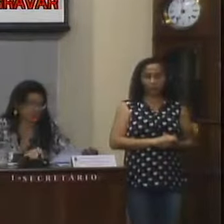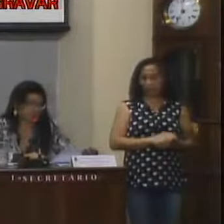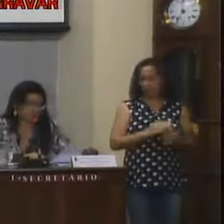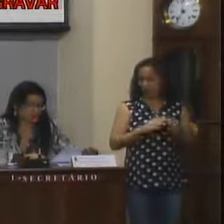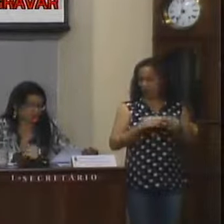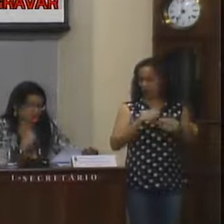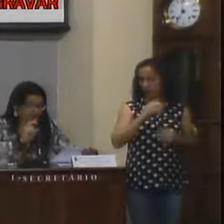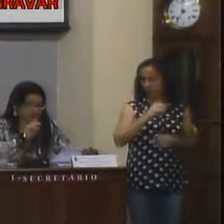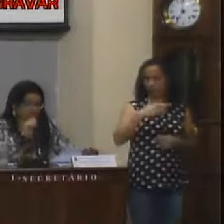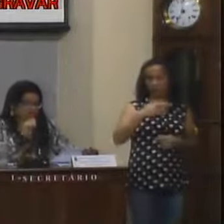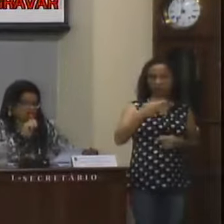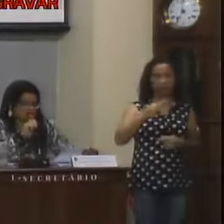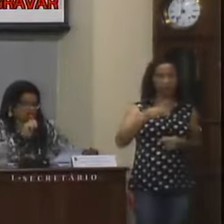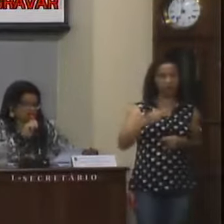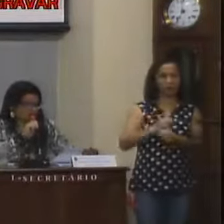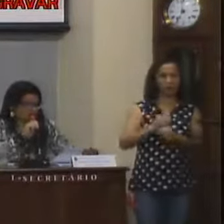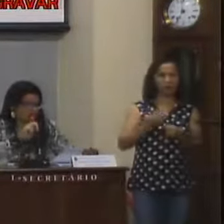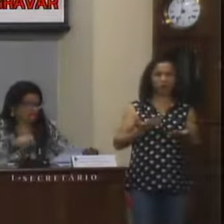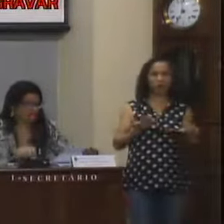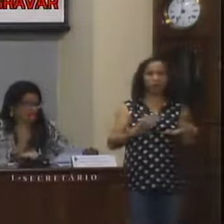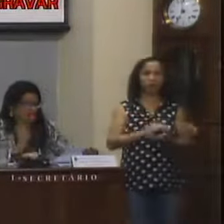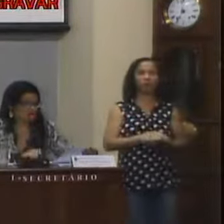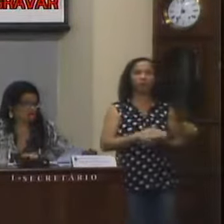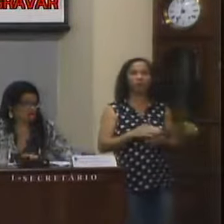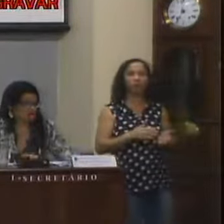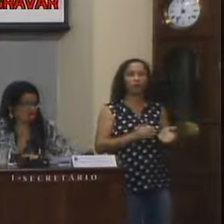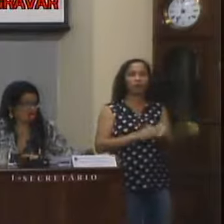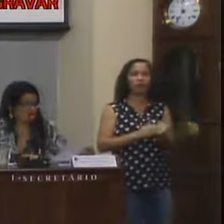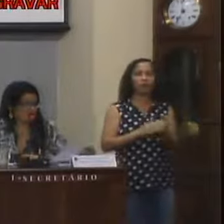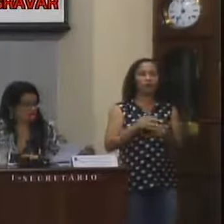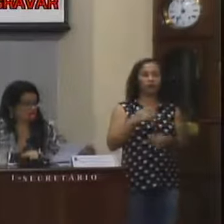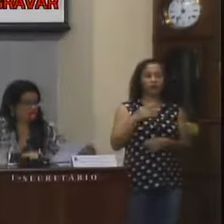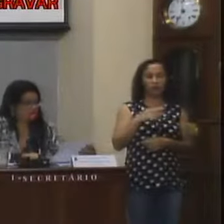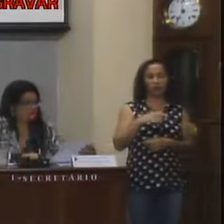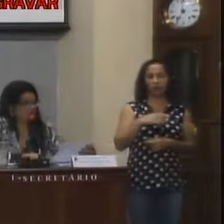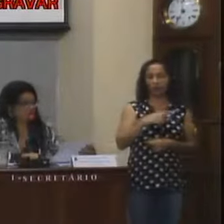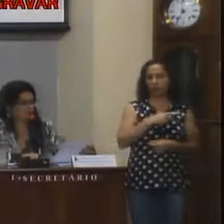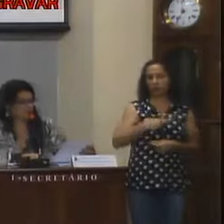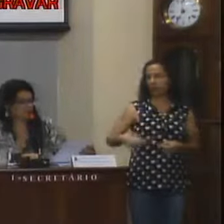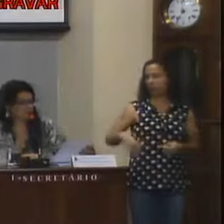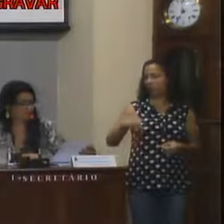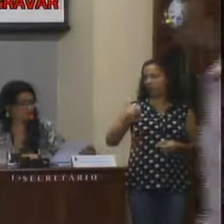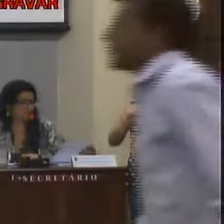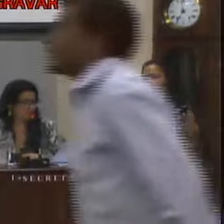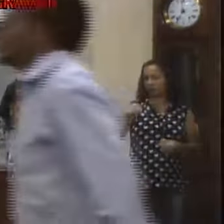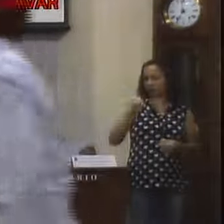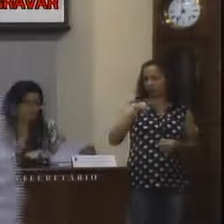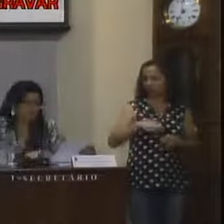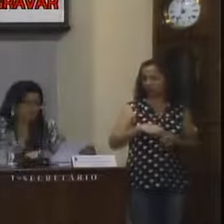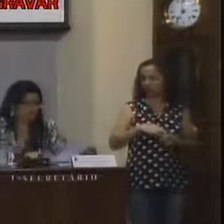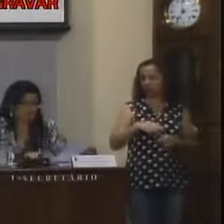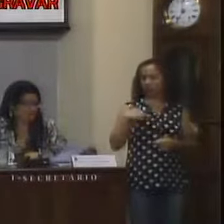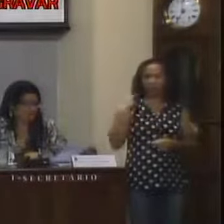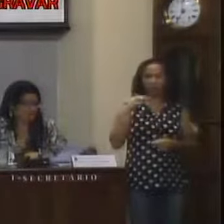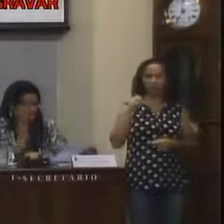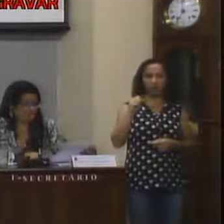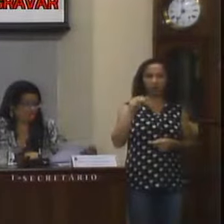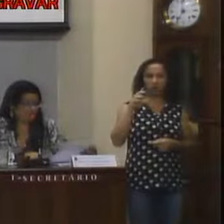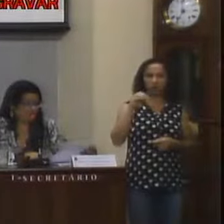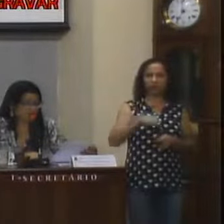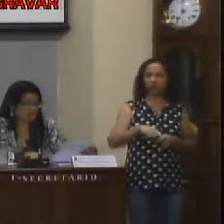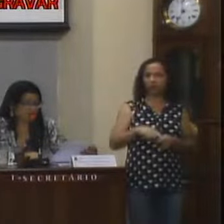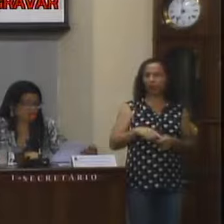Requerimento número 070, de 2018. Moção de aplausos. Excelentíssimo senhor presidente da Câmara Municipal de Valença, vereador Saulo Correia.